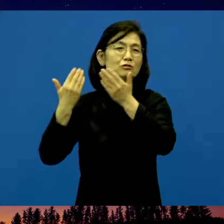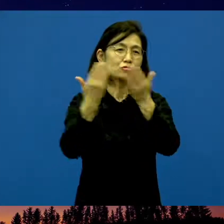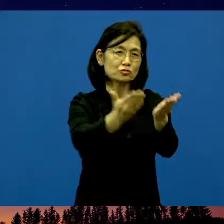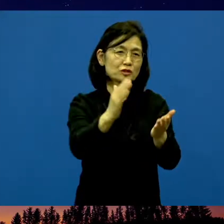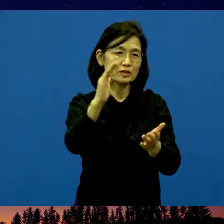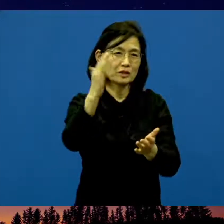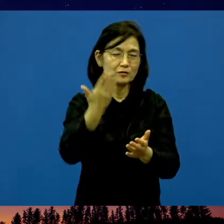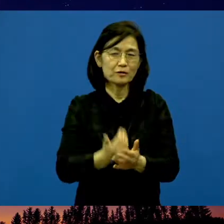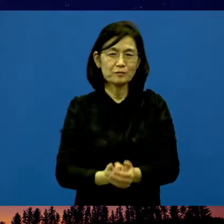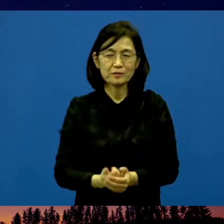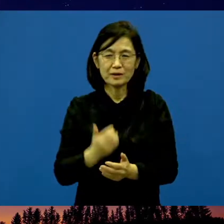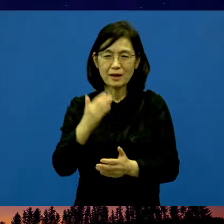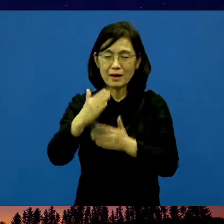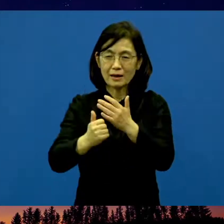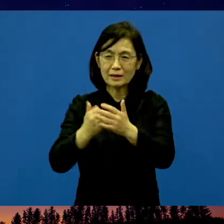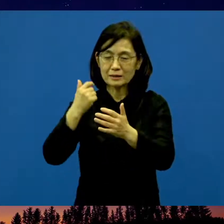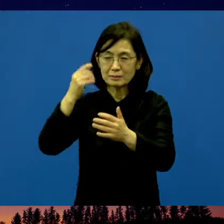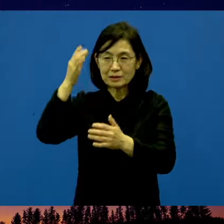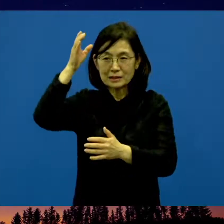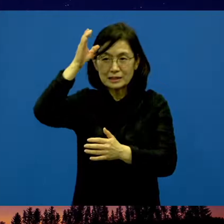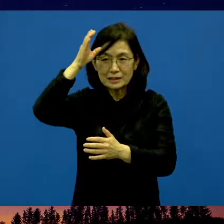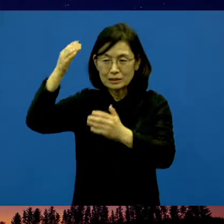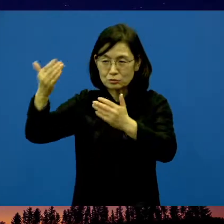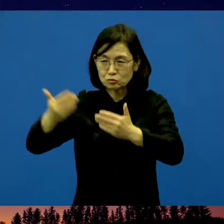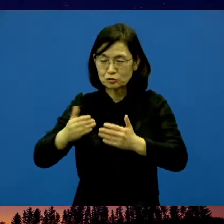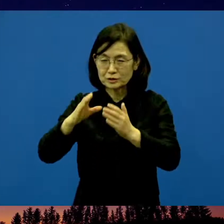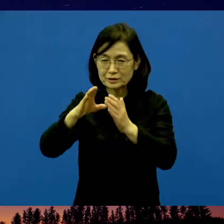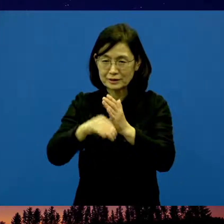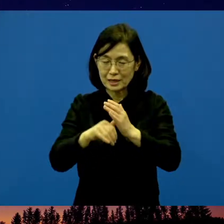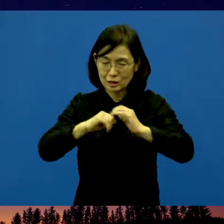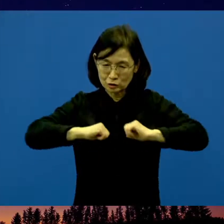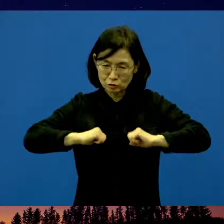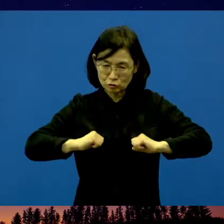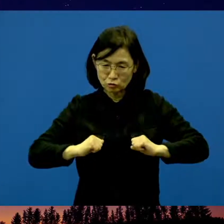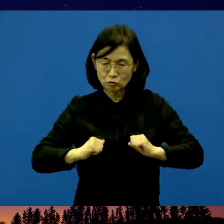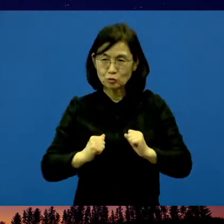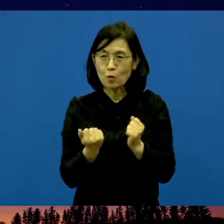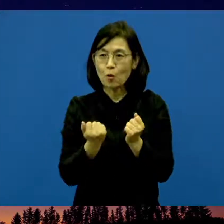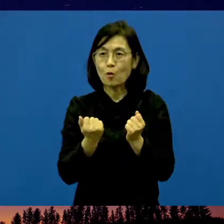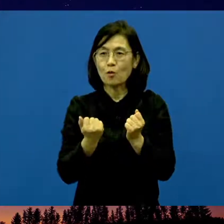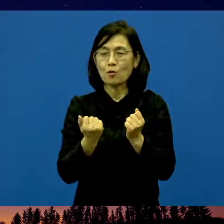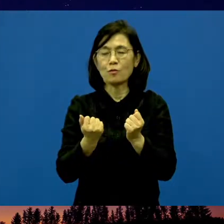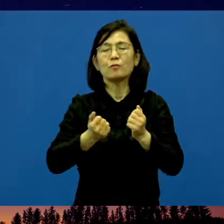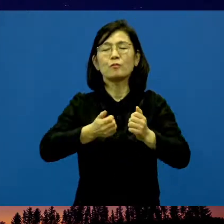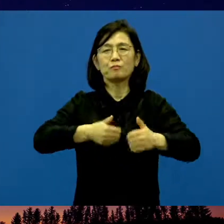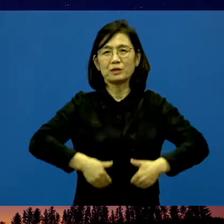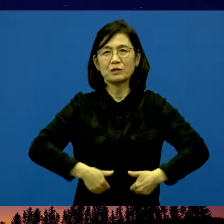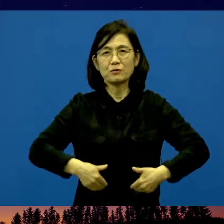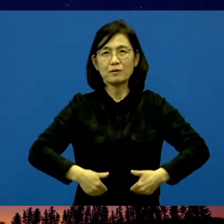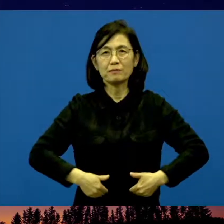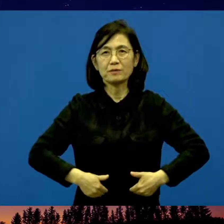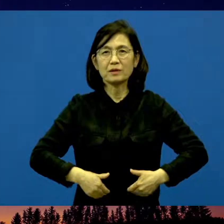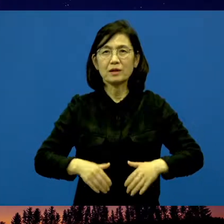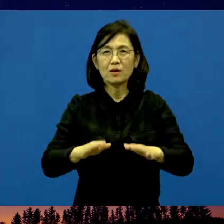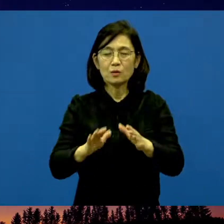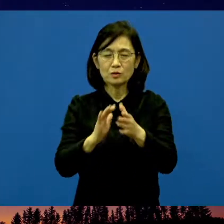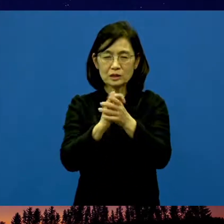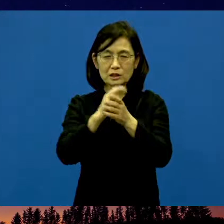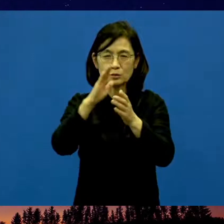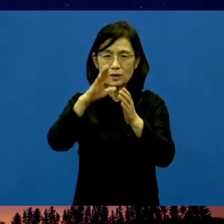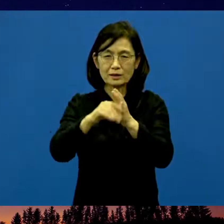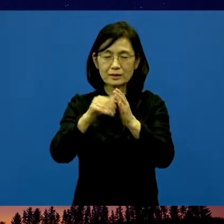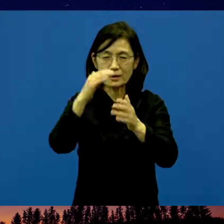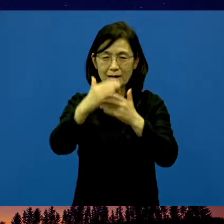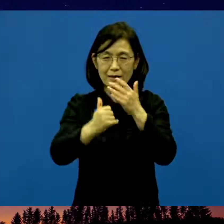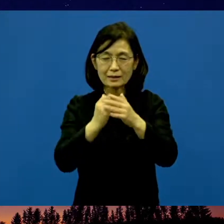그것에 적극적으로 반응하는 것이 우리의 신앙이에요. 오늘도 여러분 기도하는 가운데, 말씀 듣는 가운데, 우리의 신앙생활하는